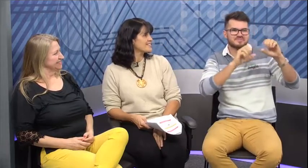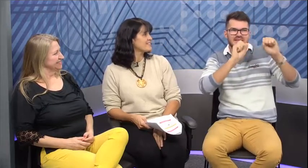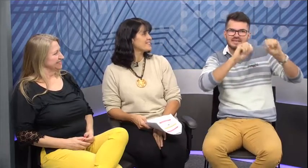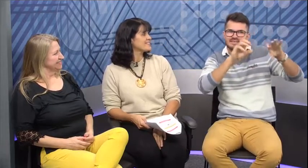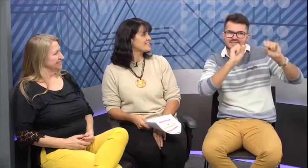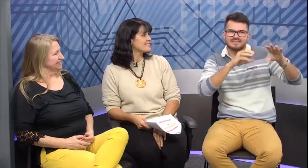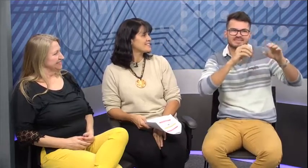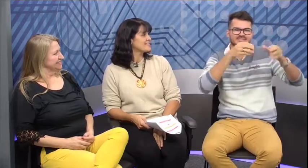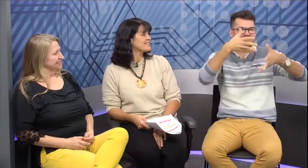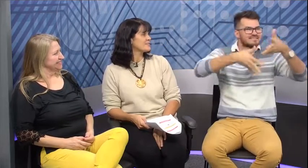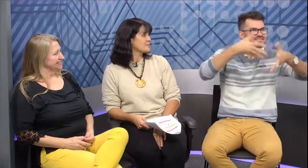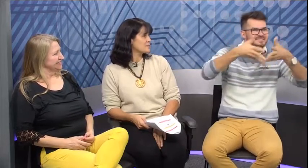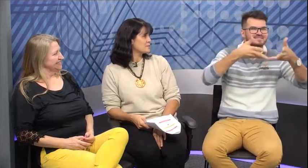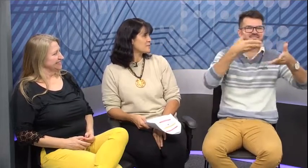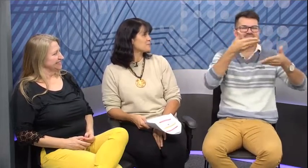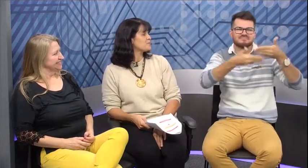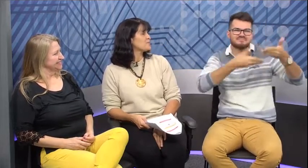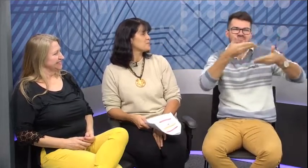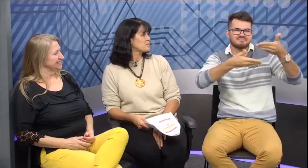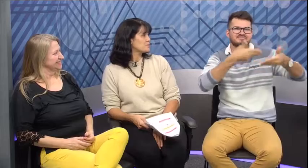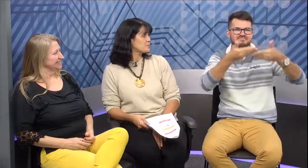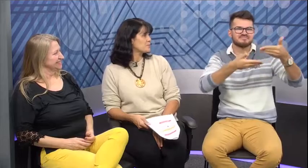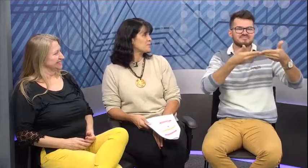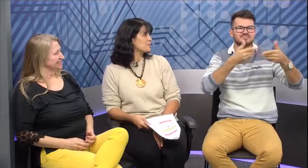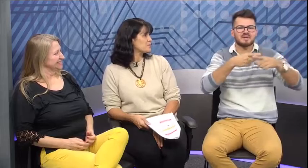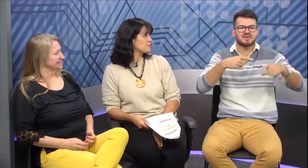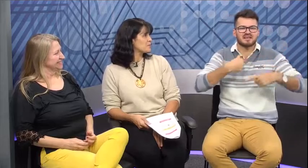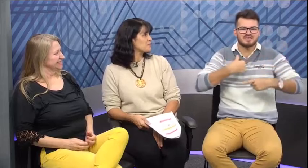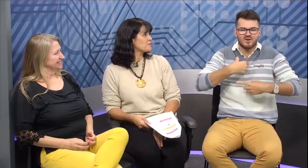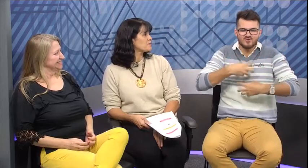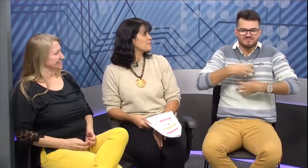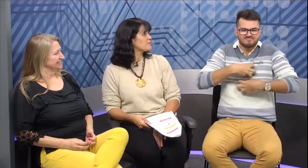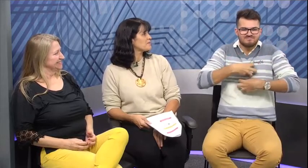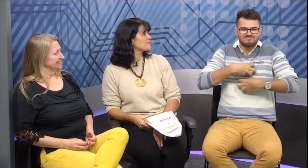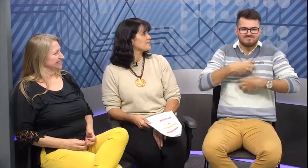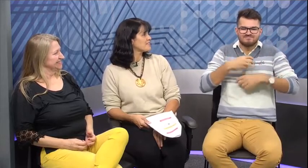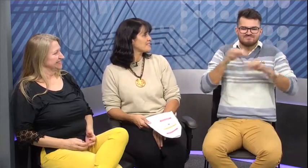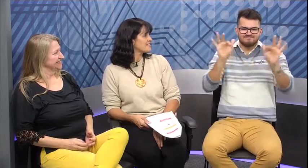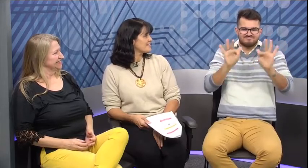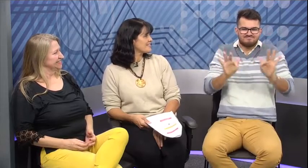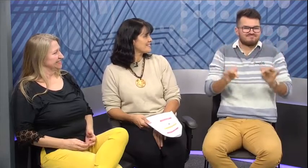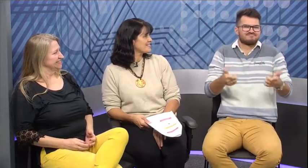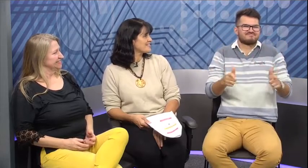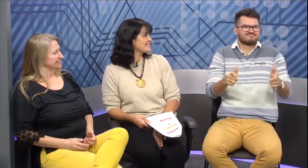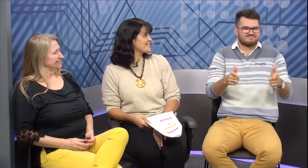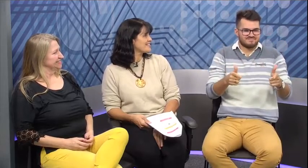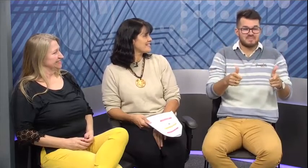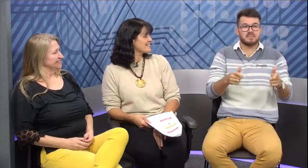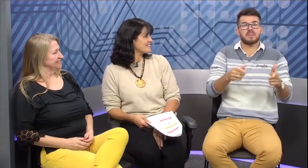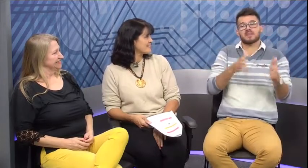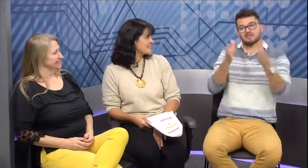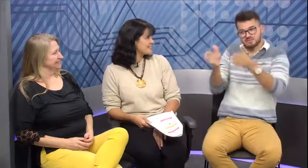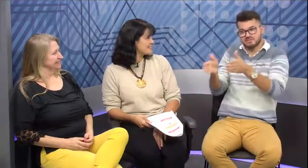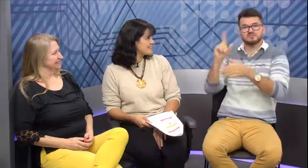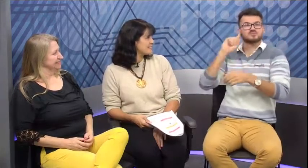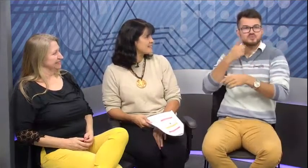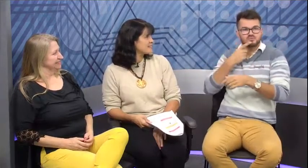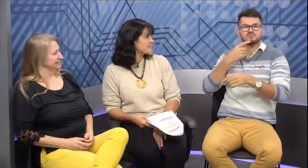comunicar basicamente, né? Só o básico que a gente consegue fazer aquelas trocas. Mas eu não me sentia feliz,